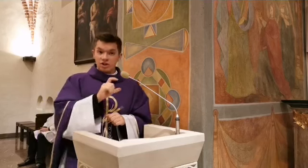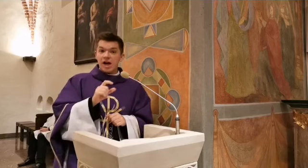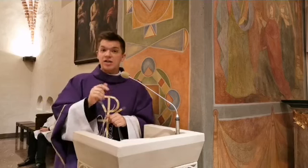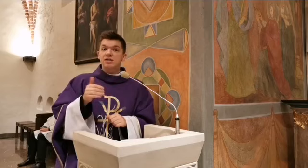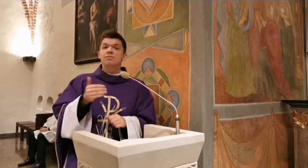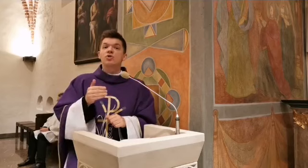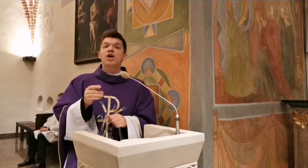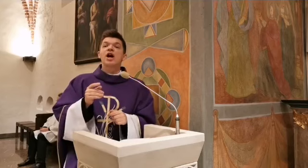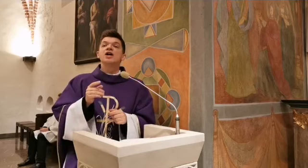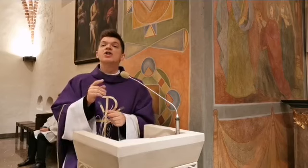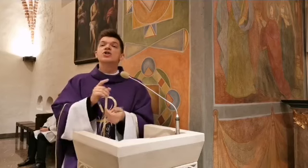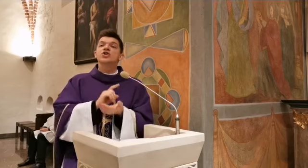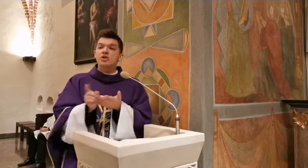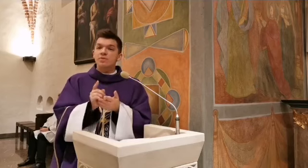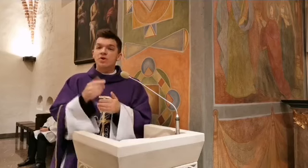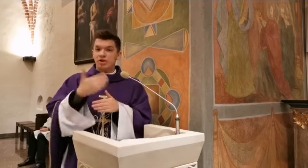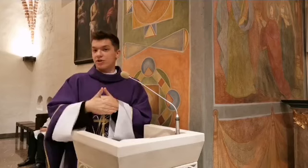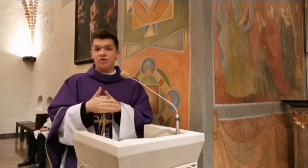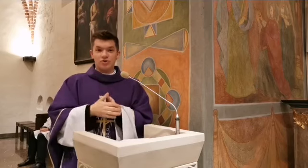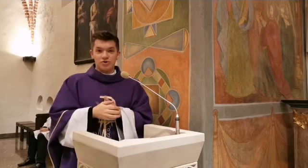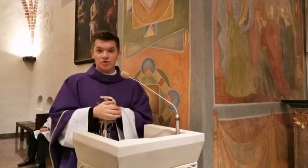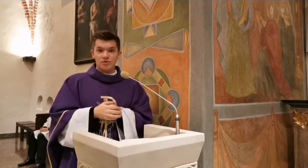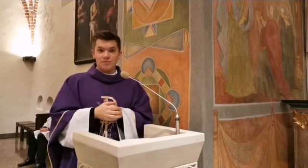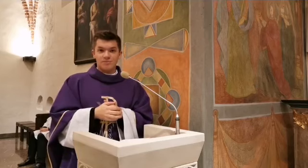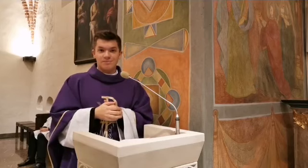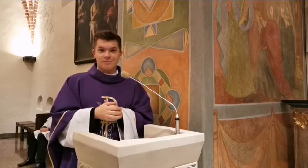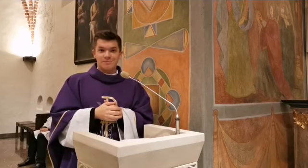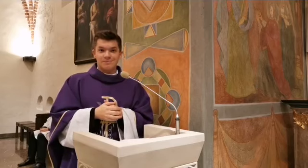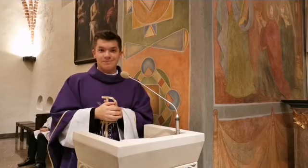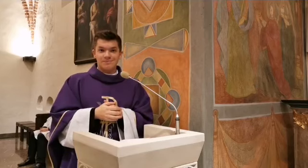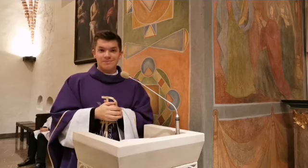Bo ten czas może szybko się skończyć.